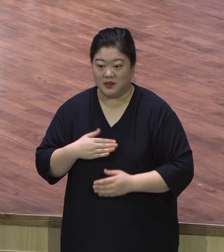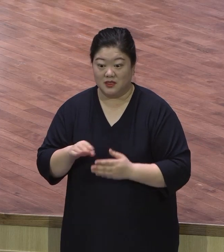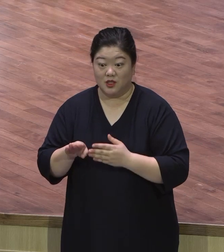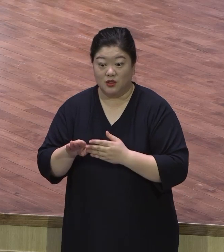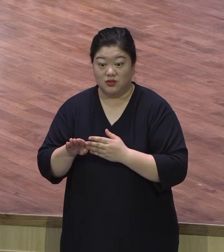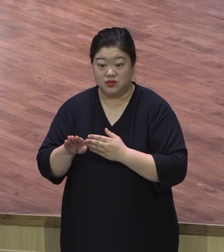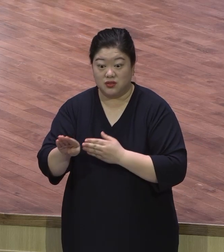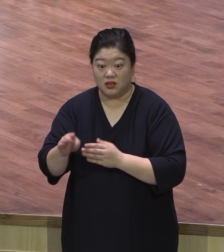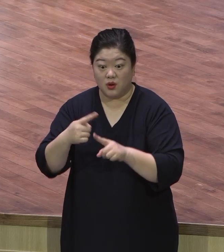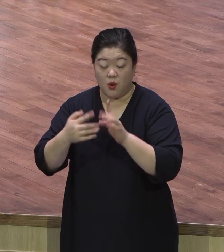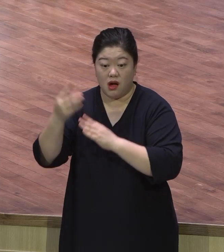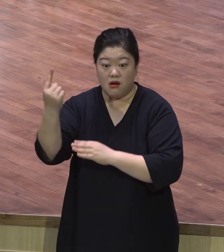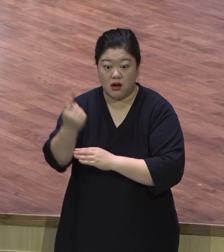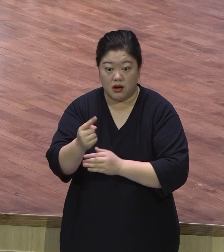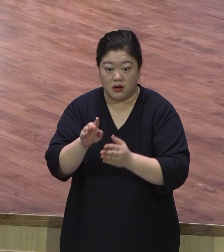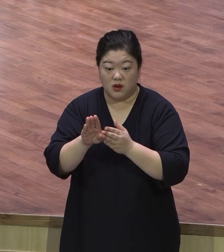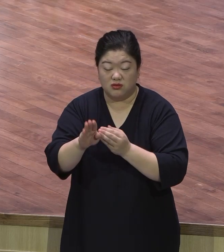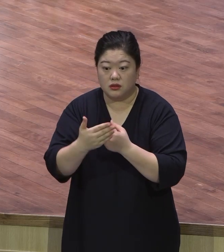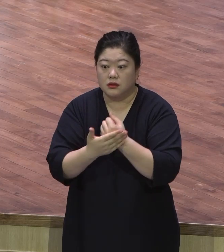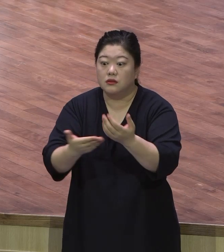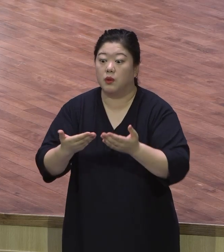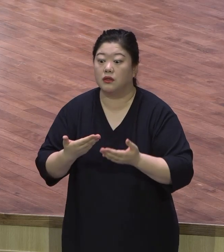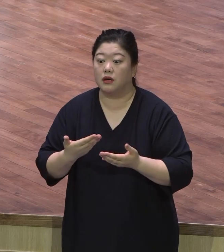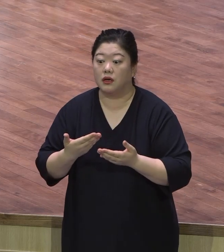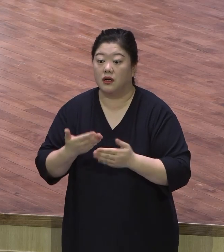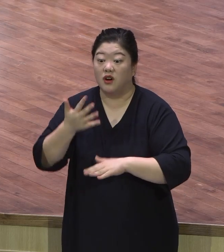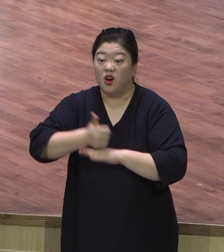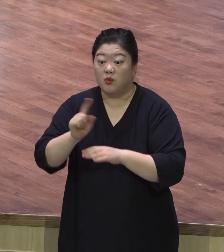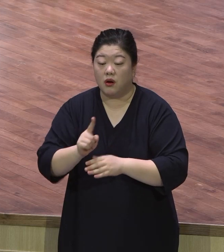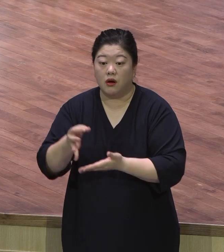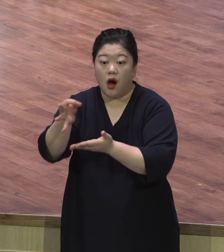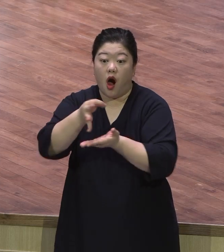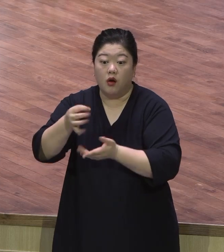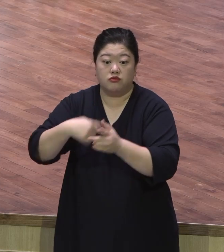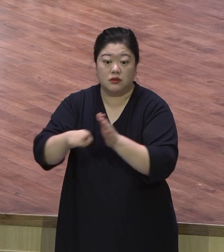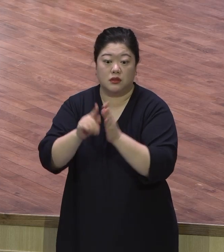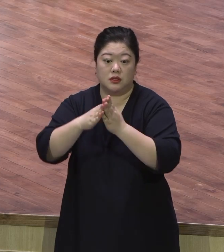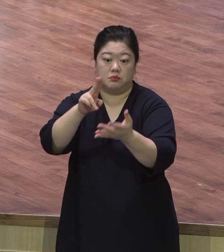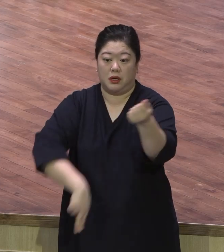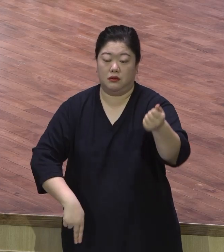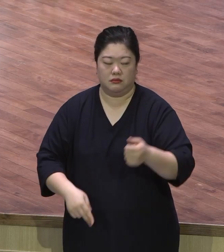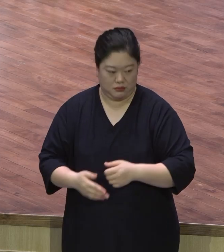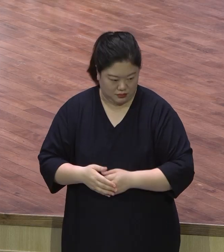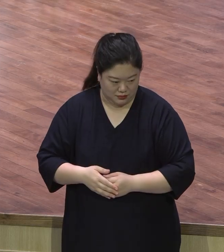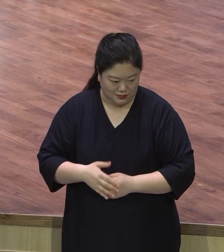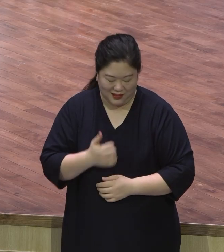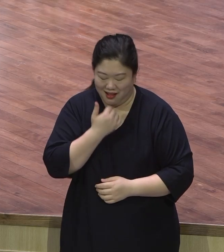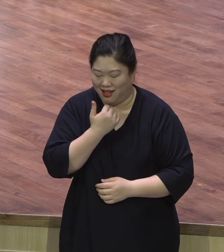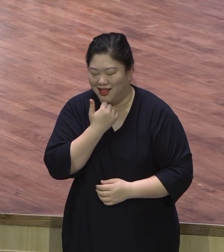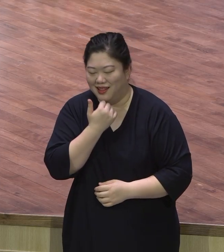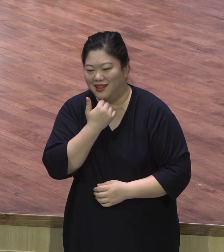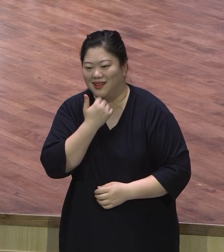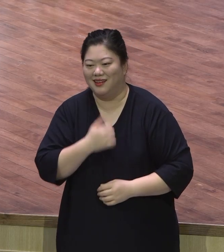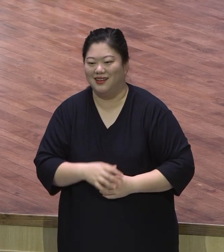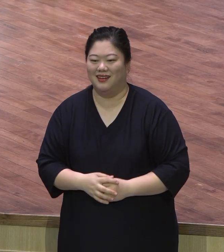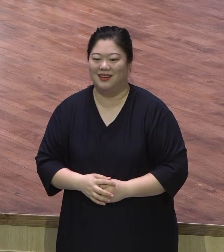어떻게 집도 없어. 하나님 알아서 지워주겠지요. 대책도 없이.